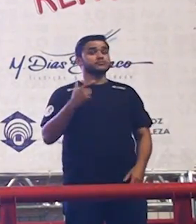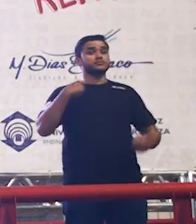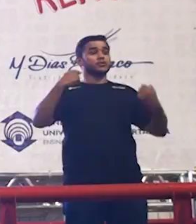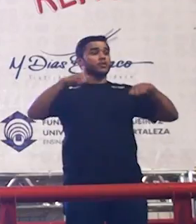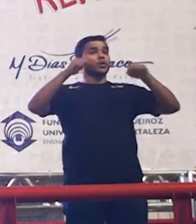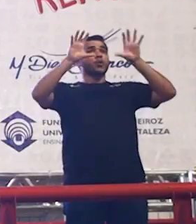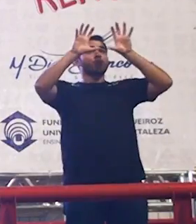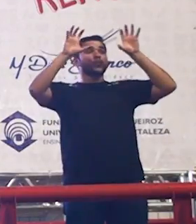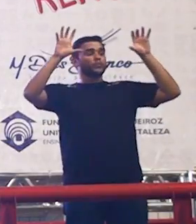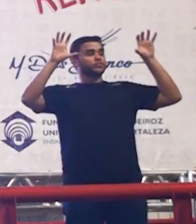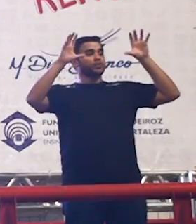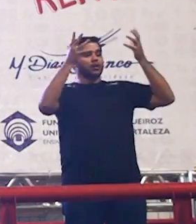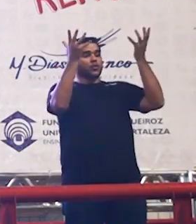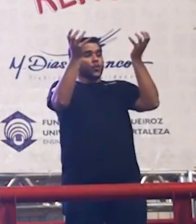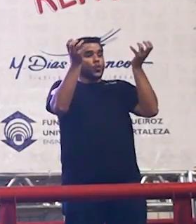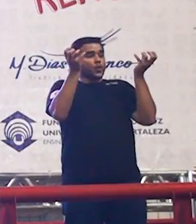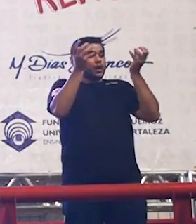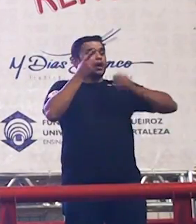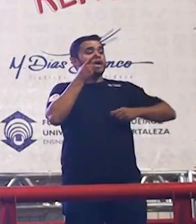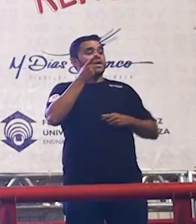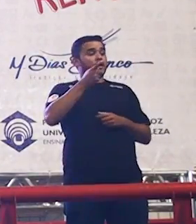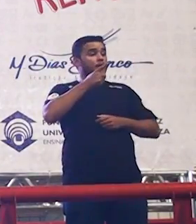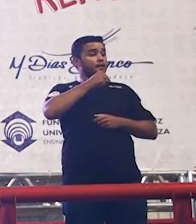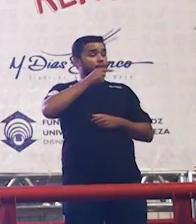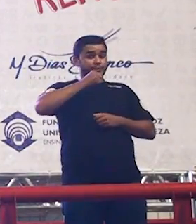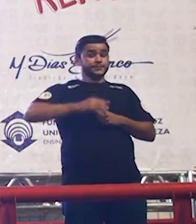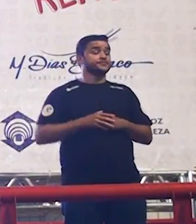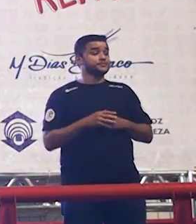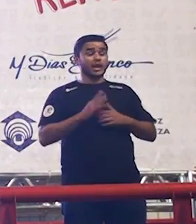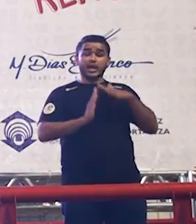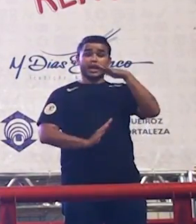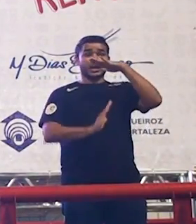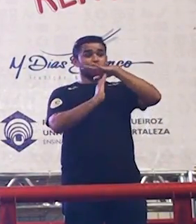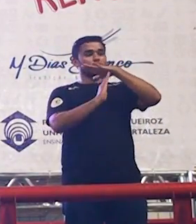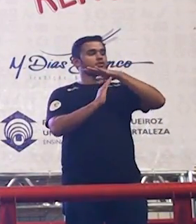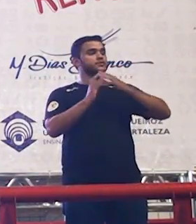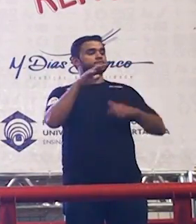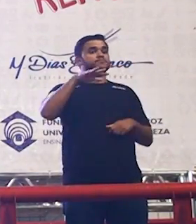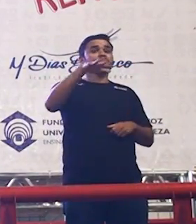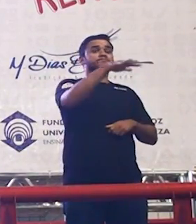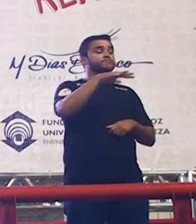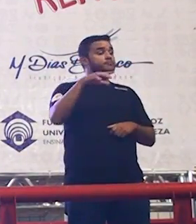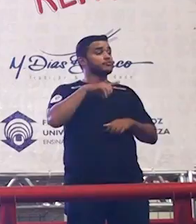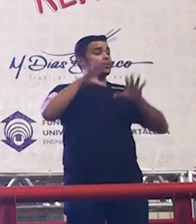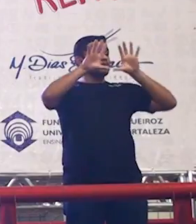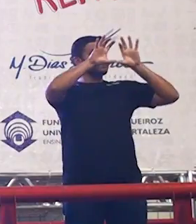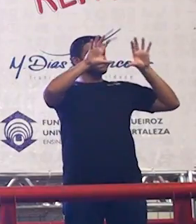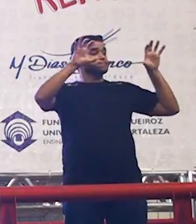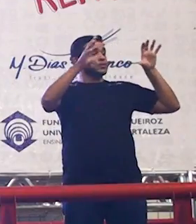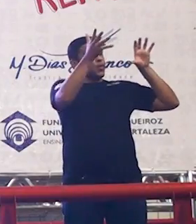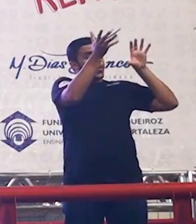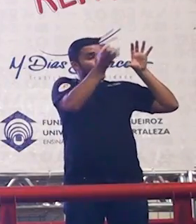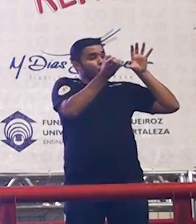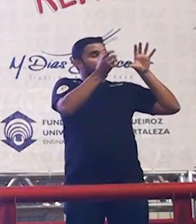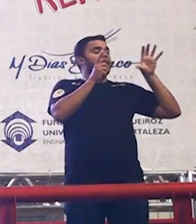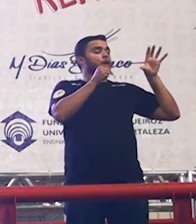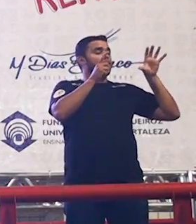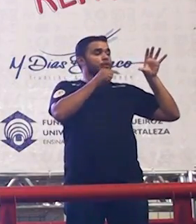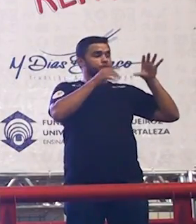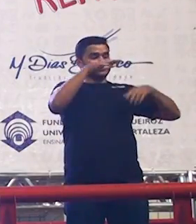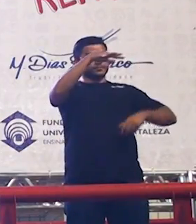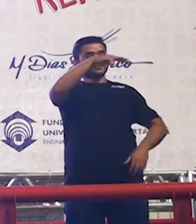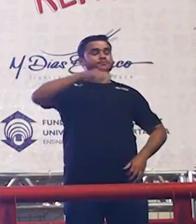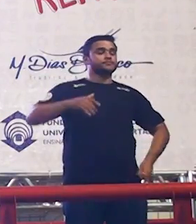ar. É o limite máximo que uma determinada região tem de